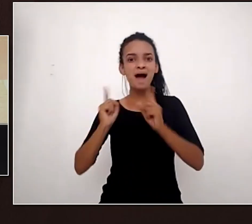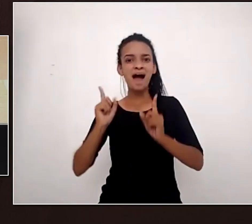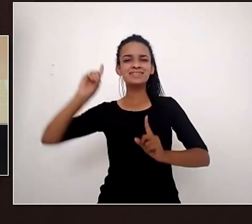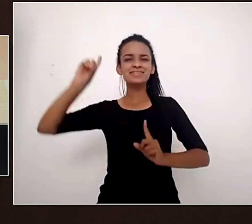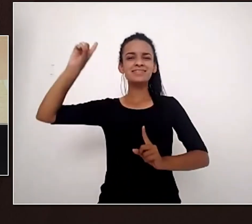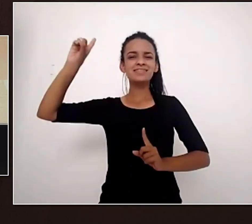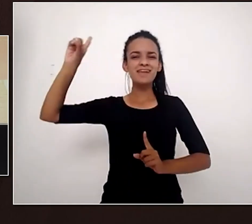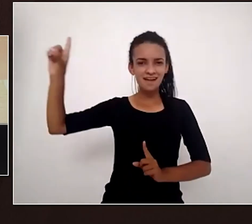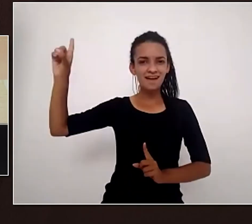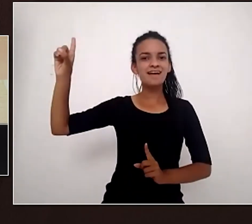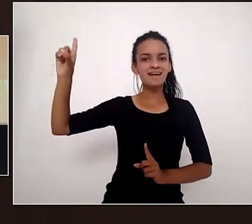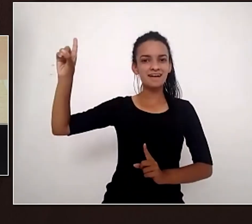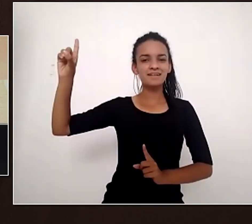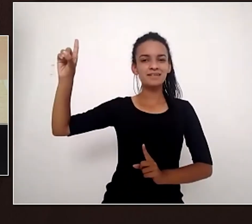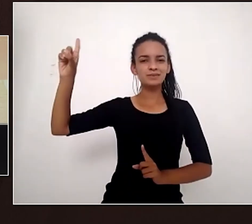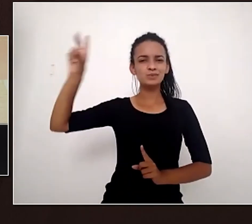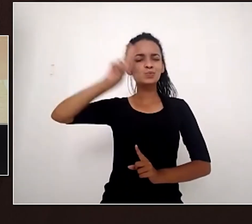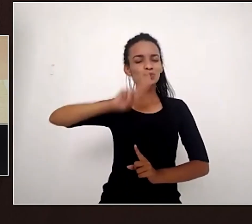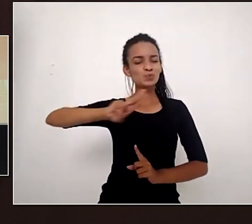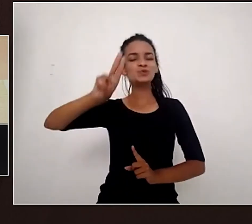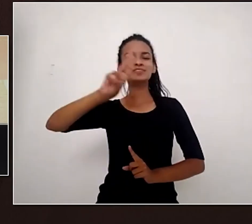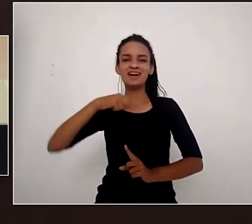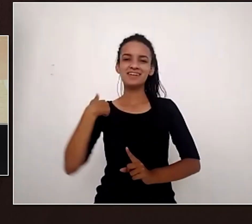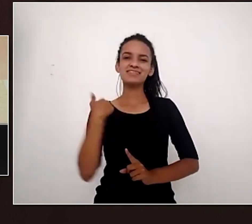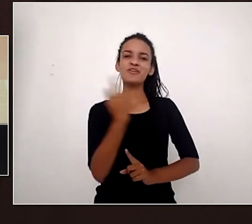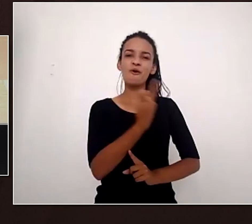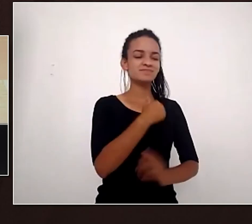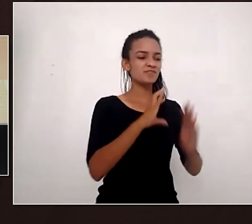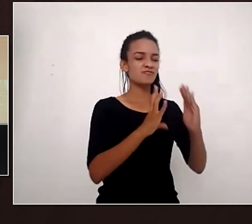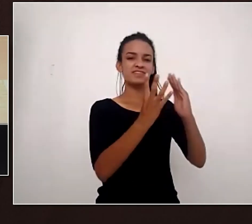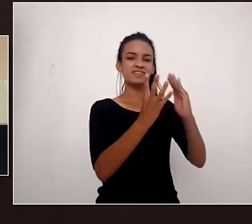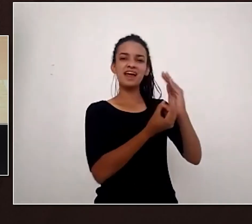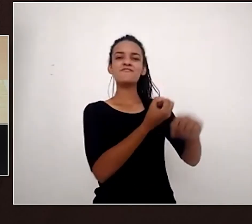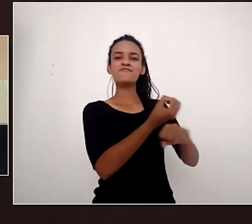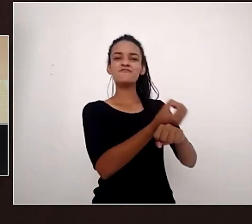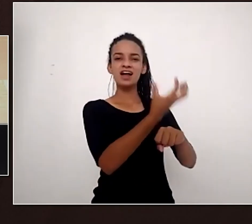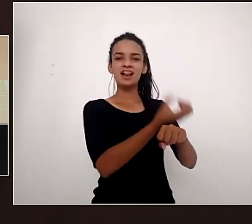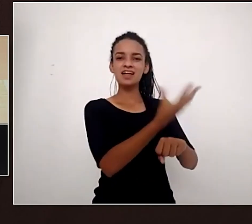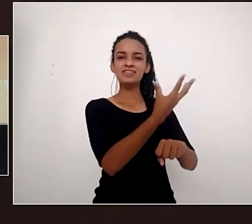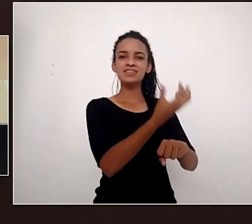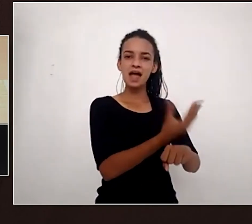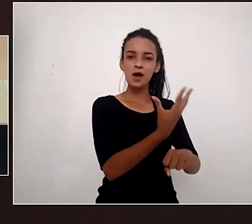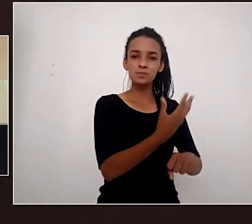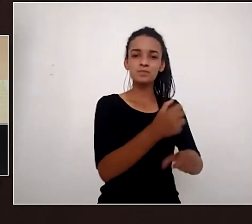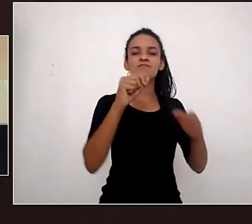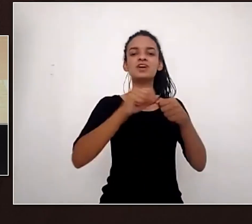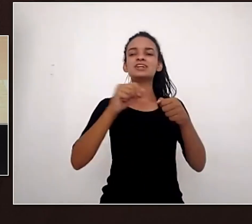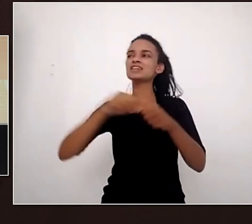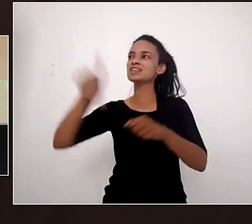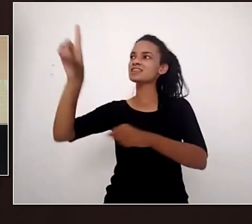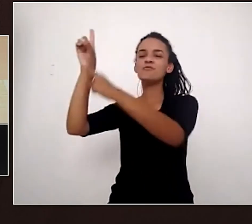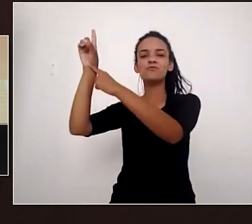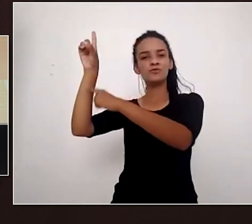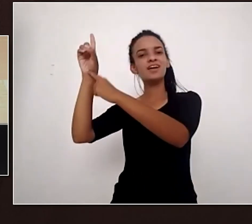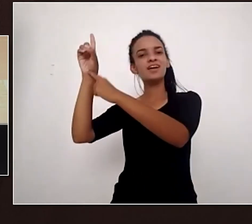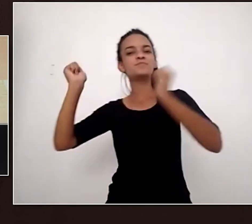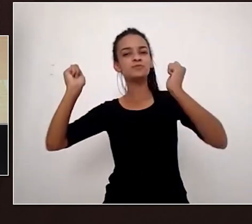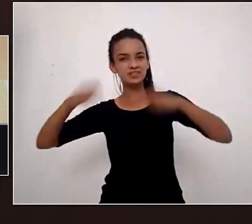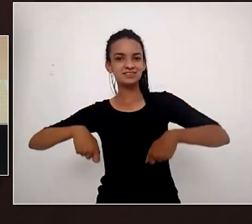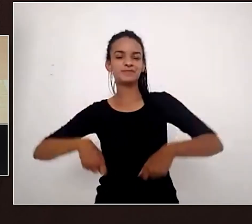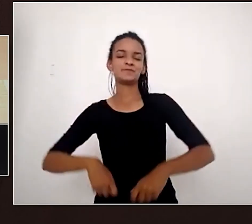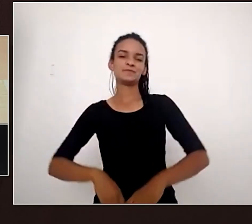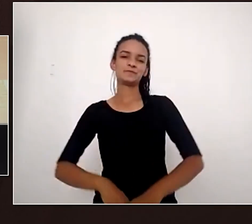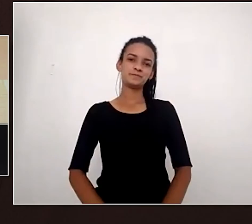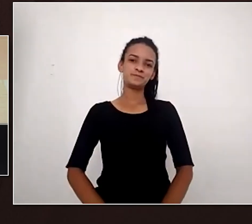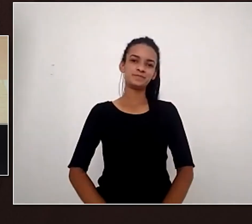está usando essa igreja em Filadélfia para fazer a sua vontade. Irmãos, que o Senhor